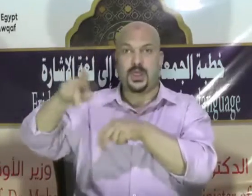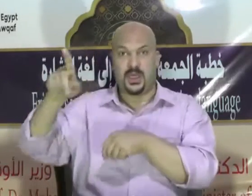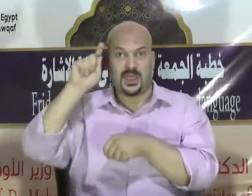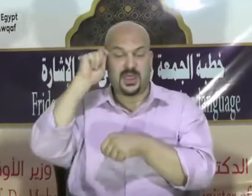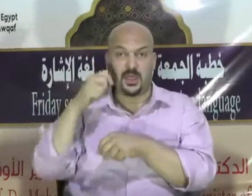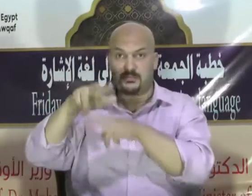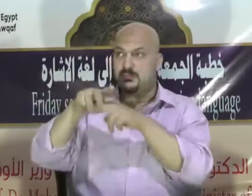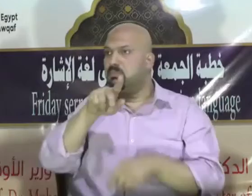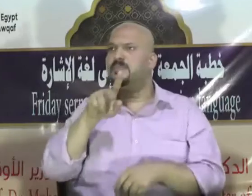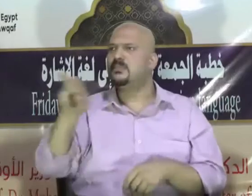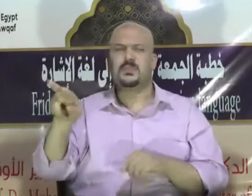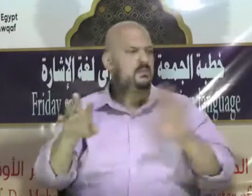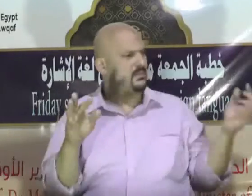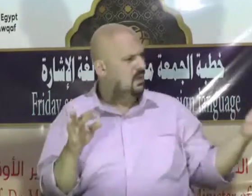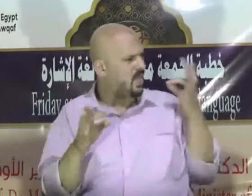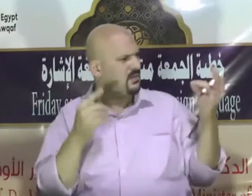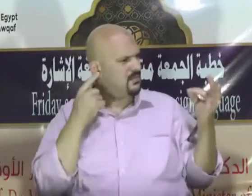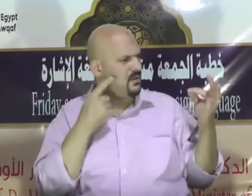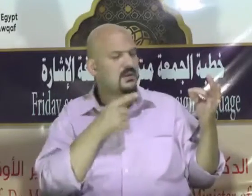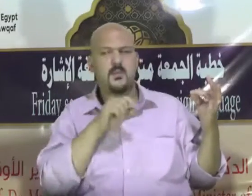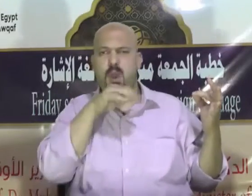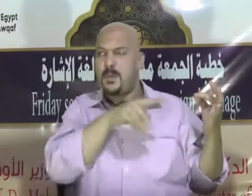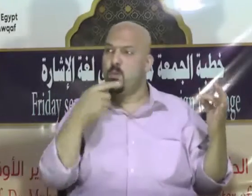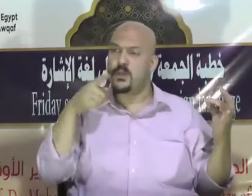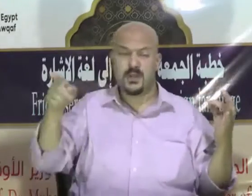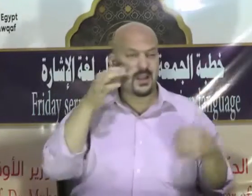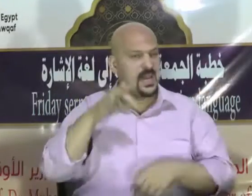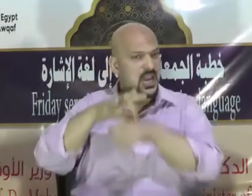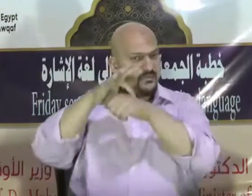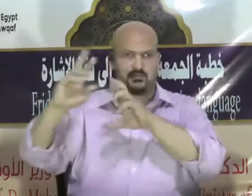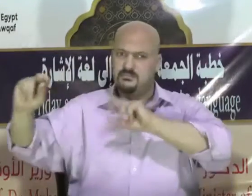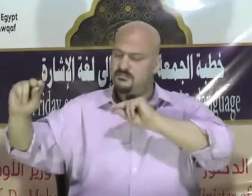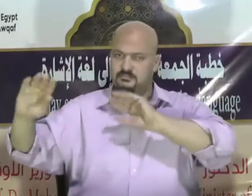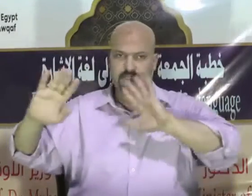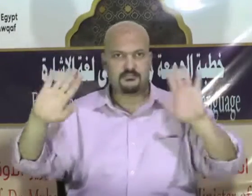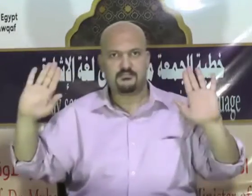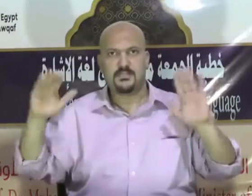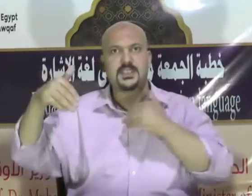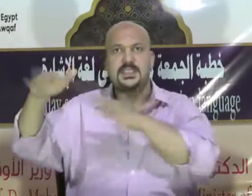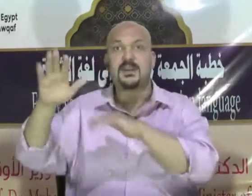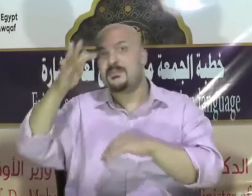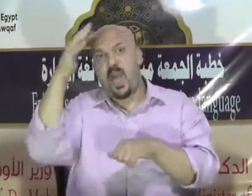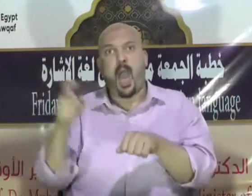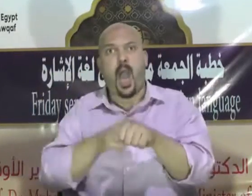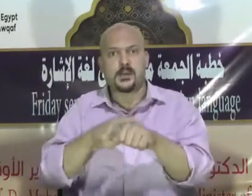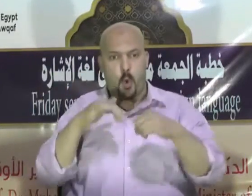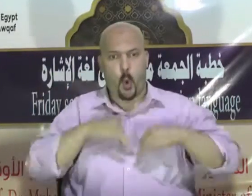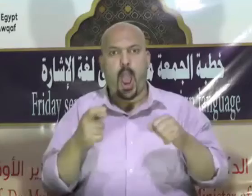أليست نفسا؟ وقد نهت الشريعة المطهرة عن كل معاني العصبية العمياء، حيث